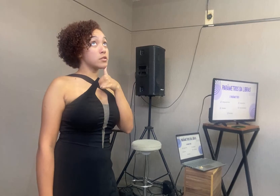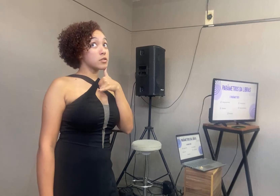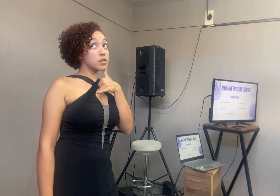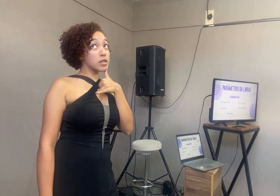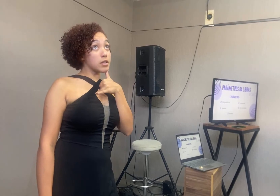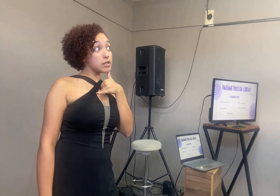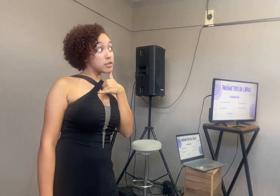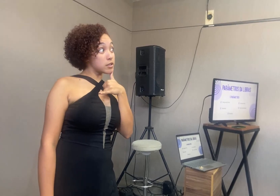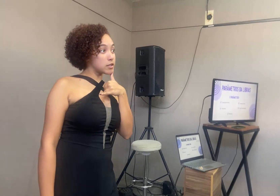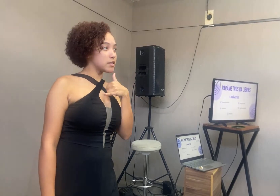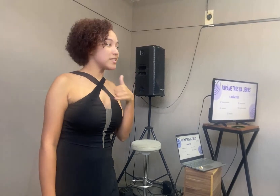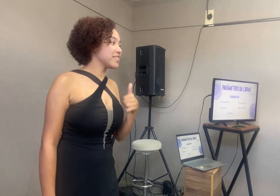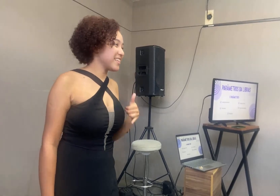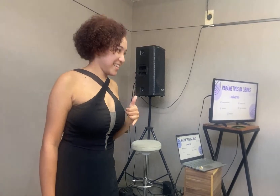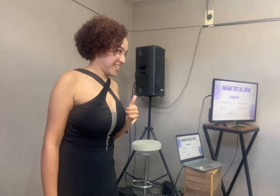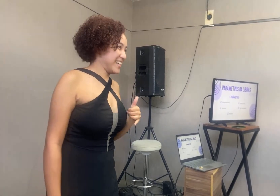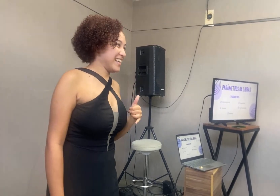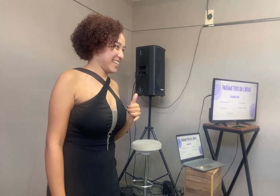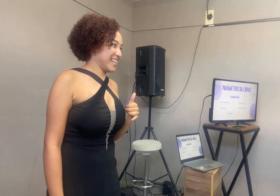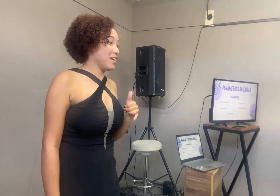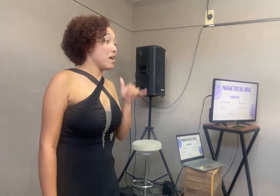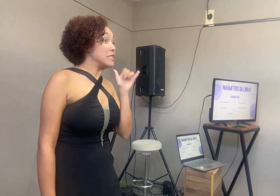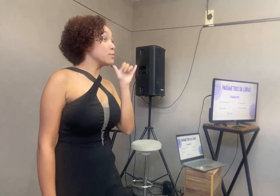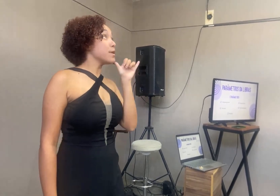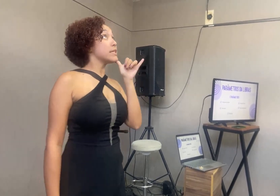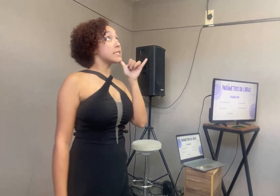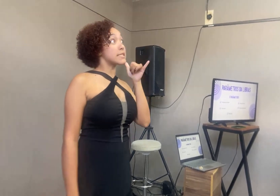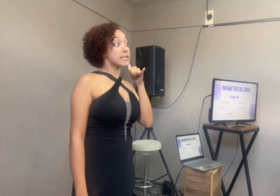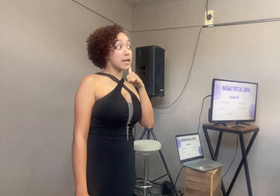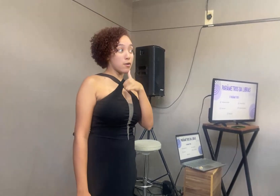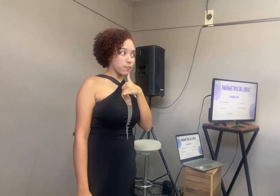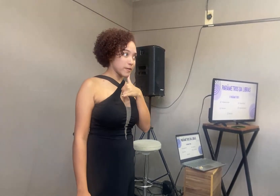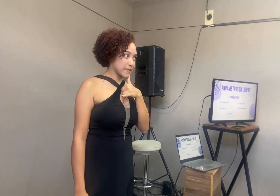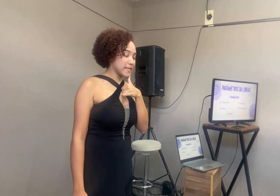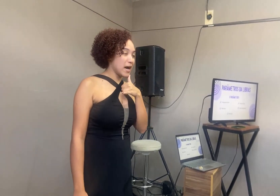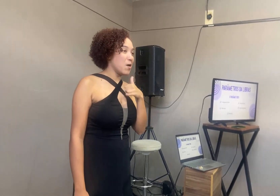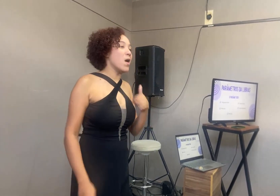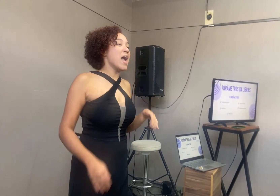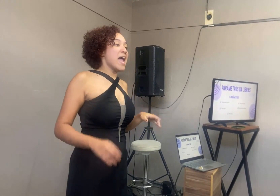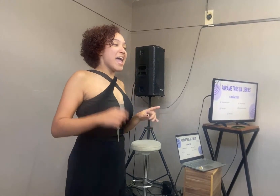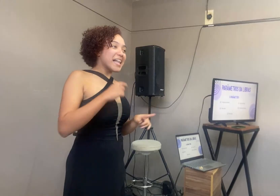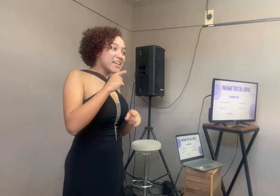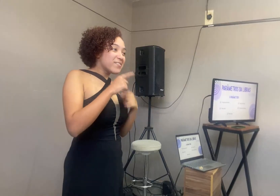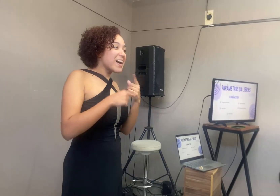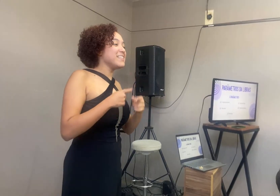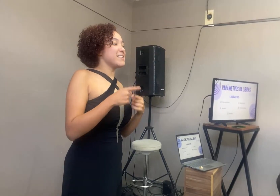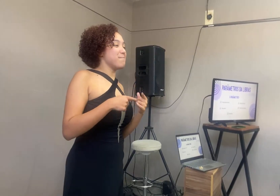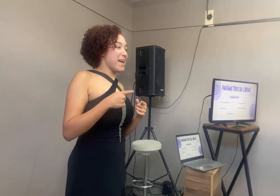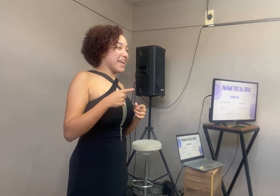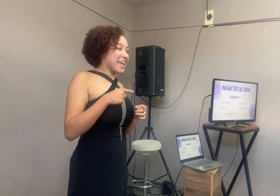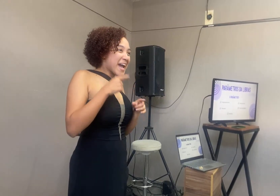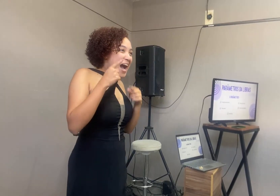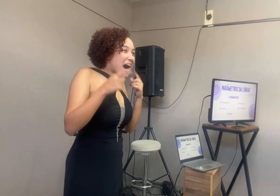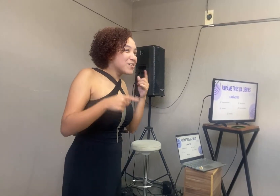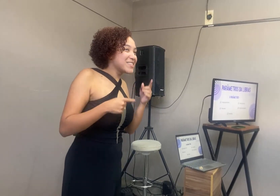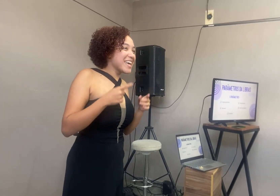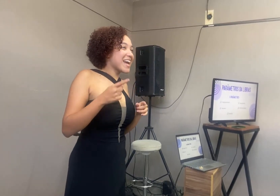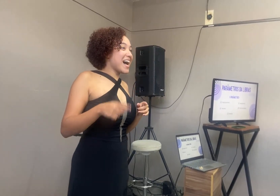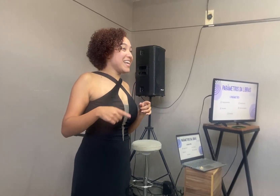estou triste. Entendeu? A expressão facial, ela vai também alterar